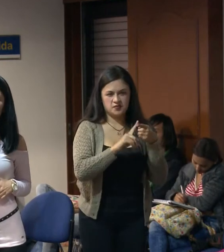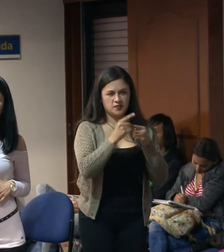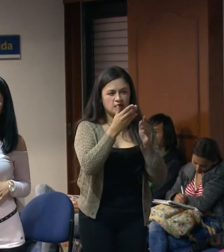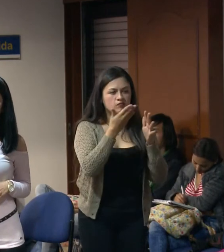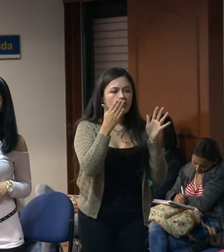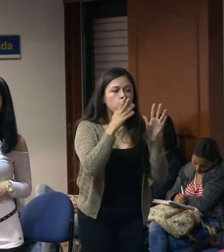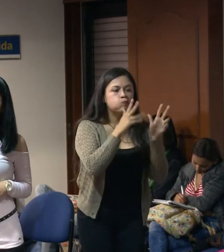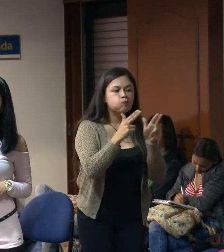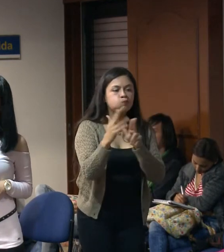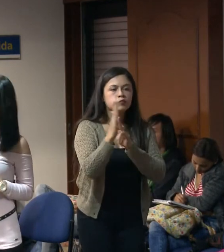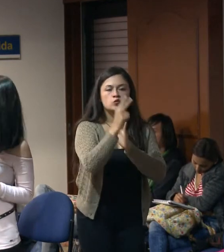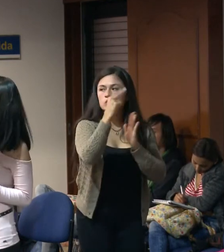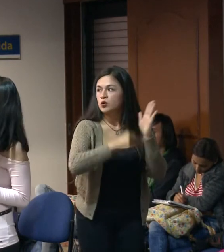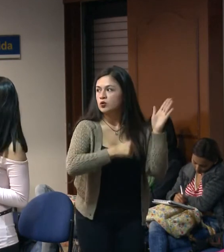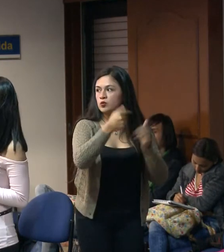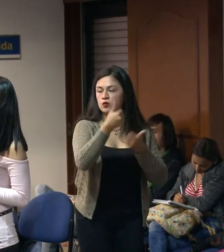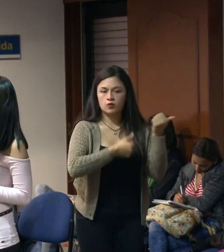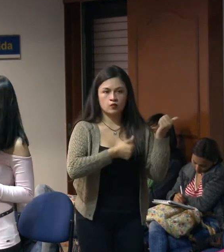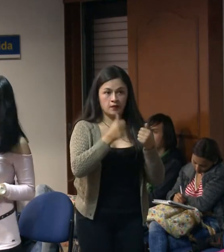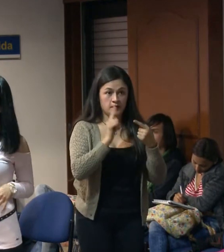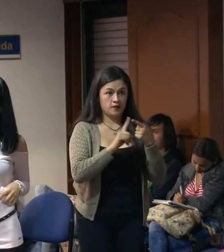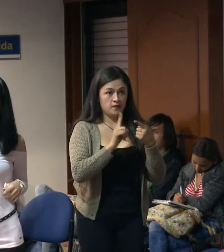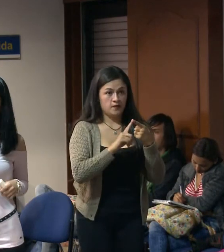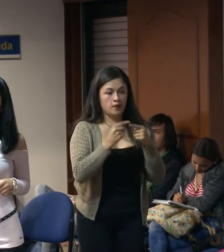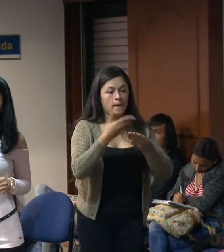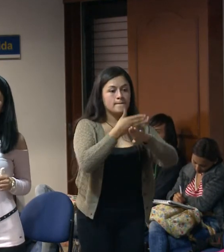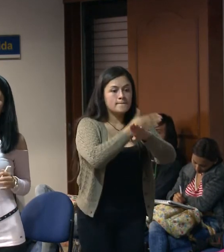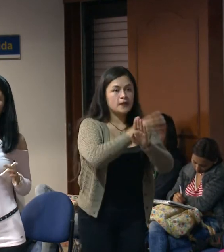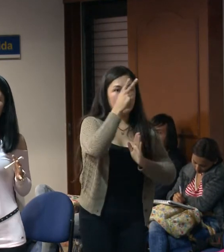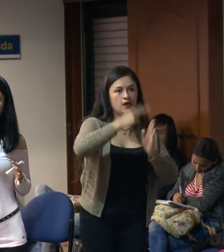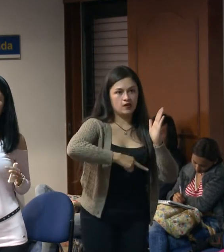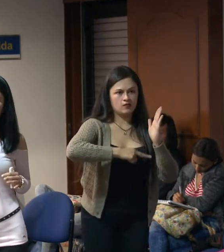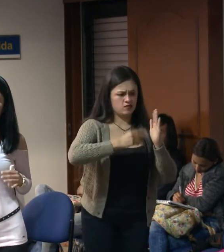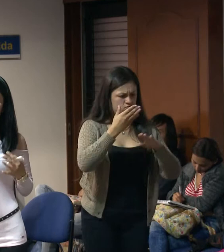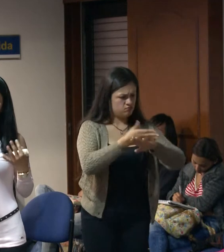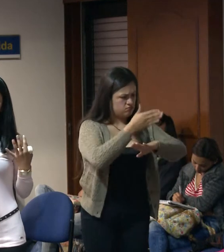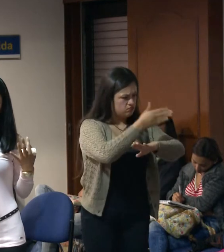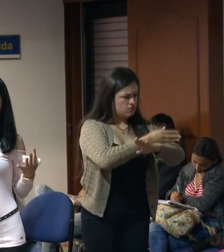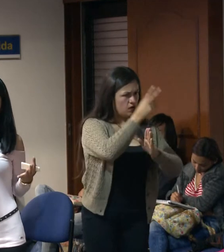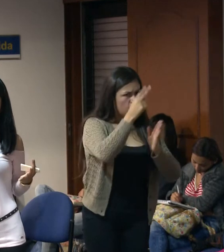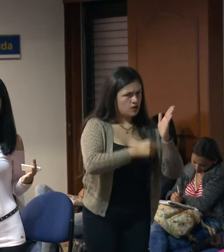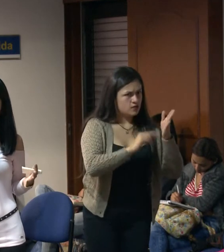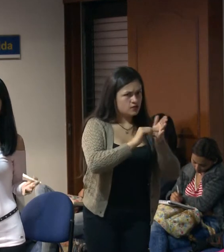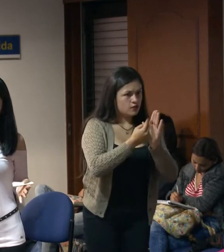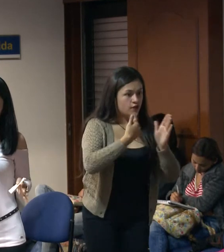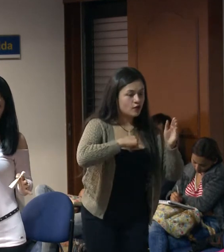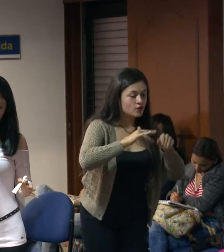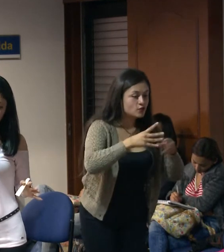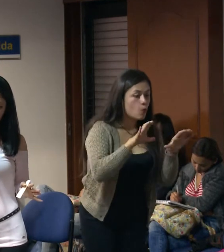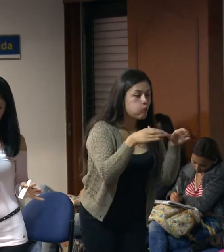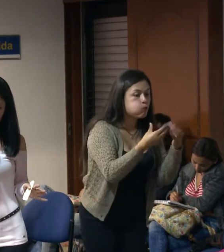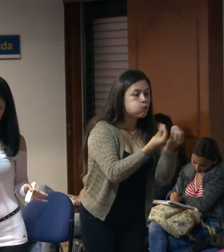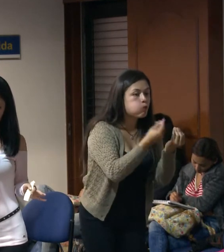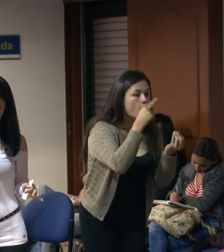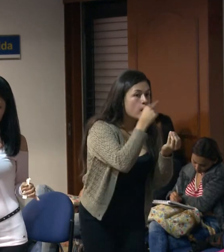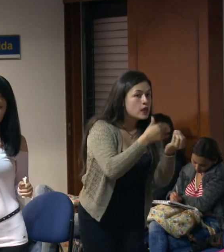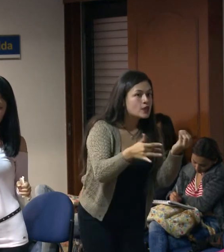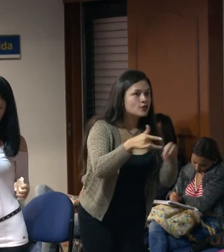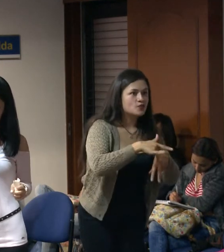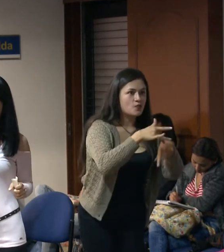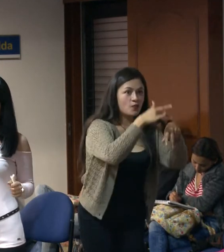primer momento es prelectura, en el cual nosotros activamos a los niños. Entonces, lo que